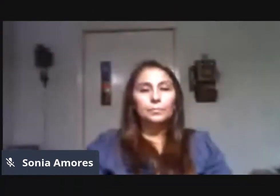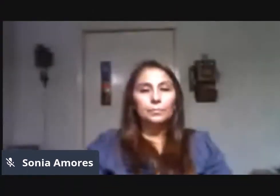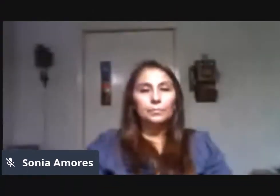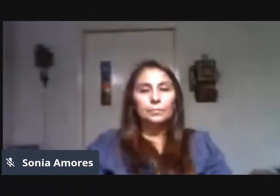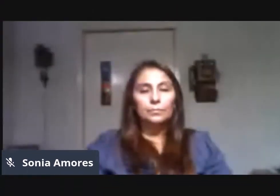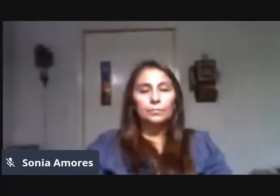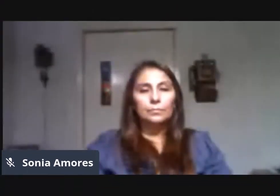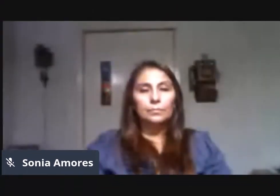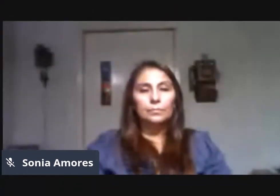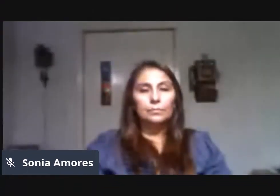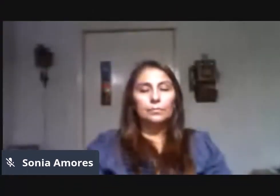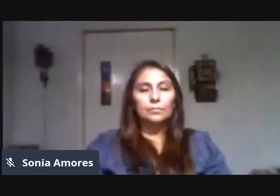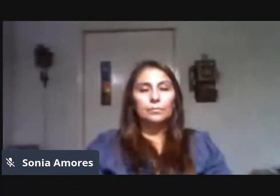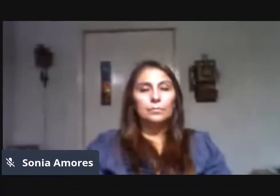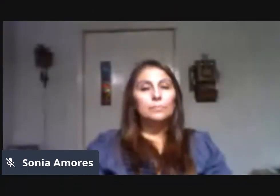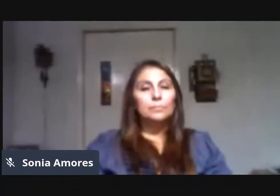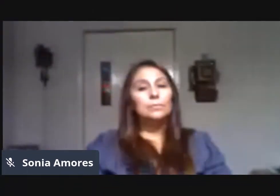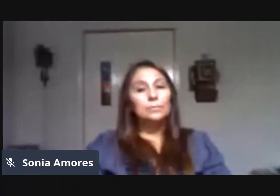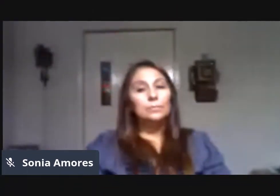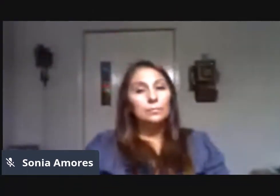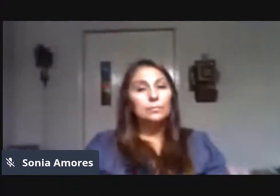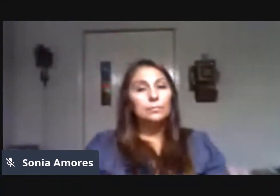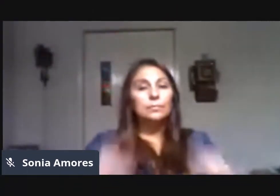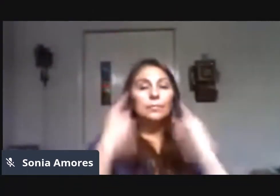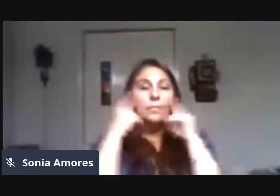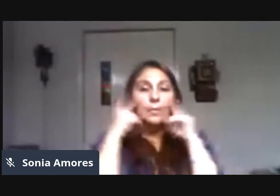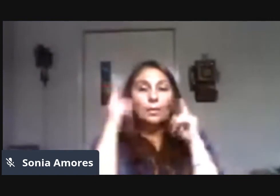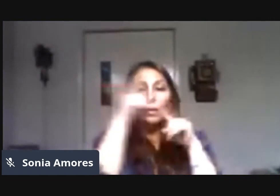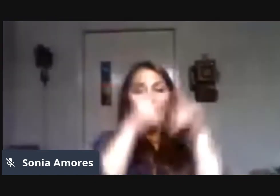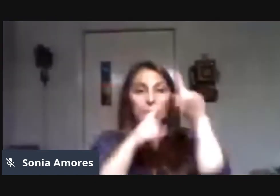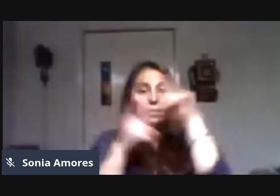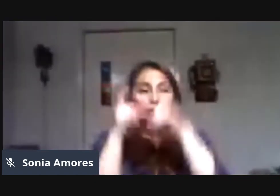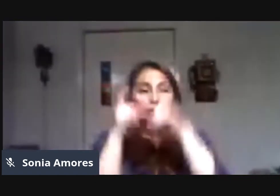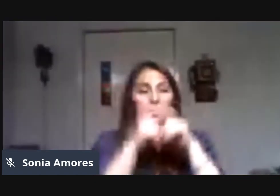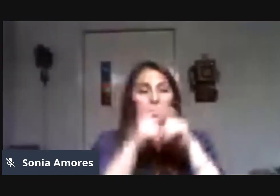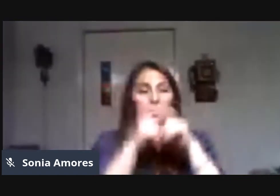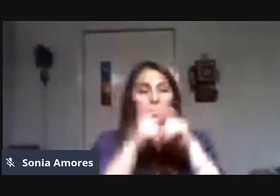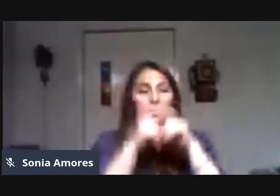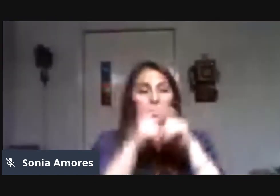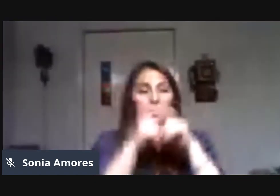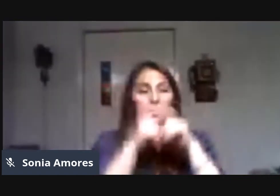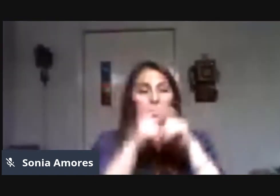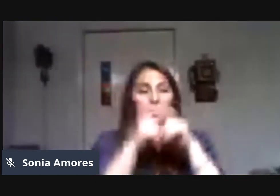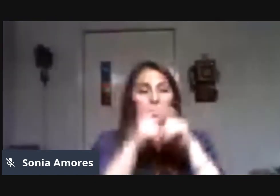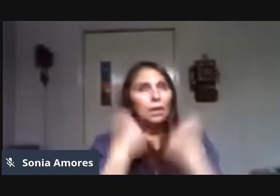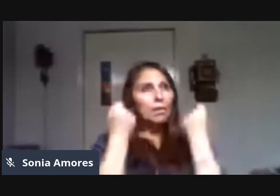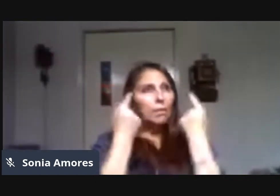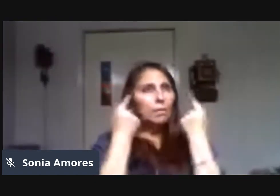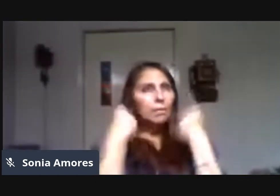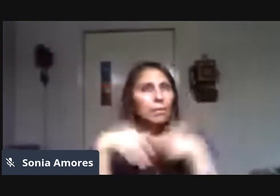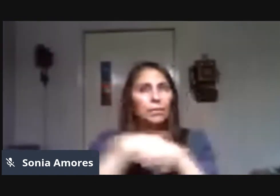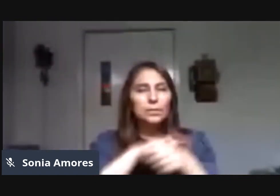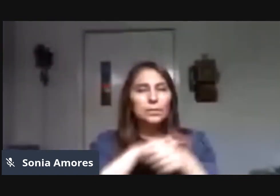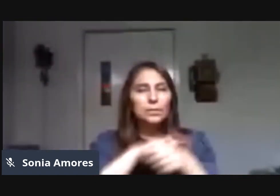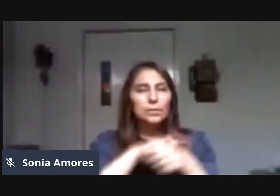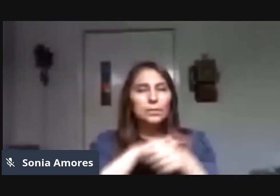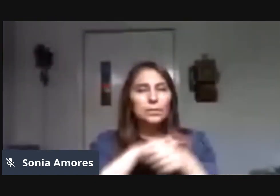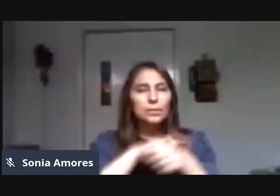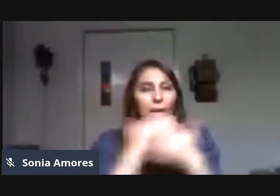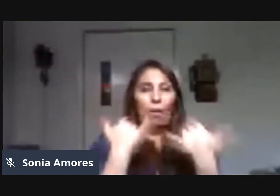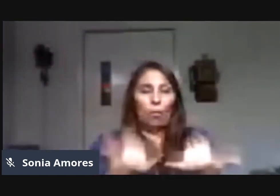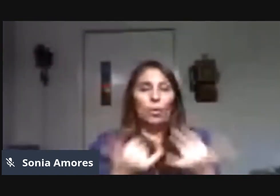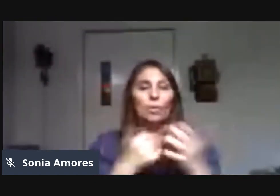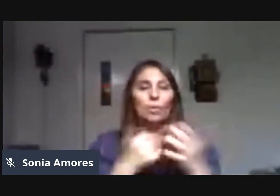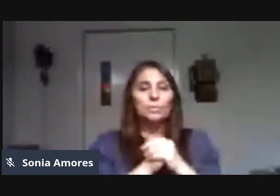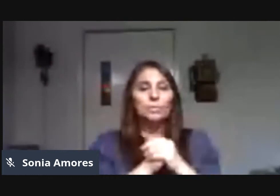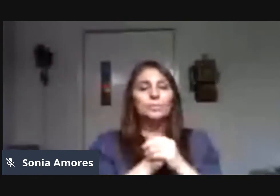Por estas reflexiones que nos llevan justamente a dinamizar esta coyuntura en la que nos encontramos. Entonces, vamos a pasar en